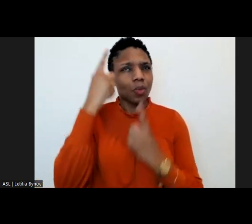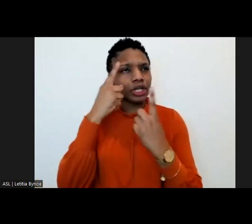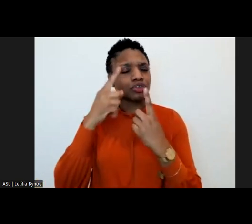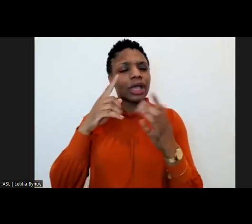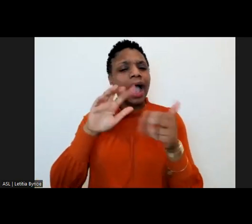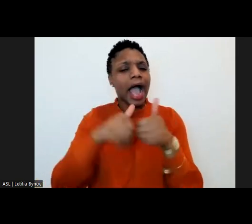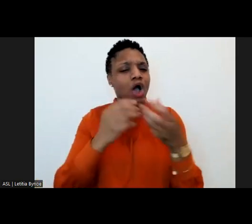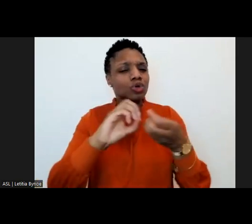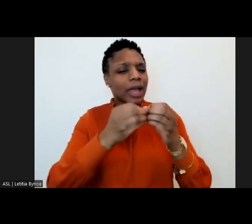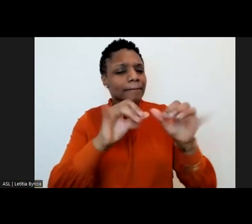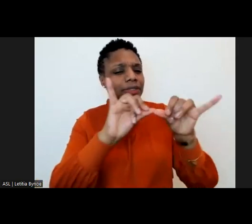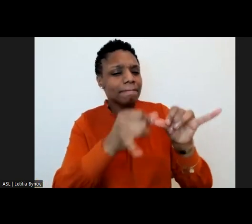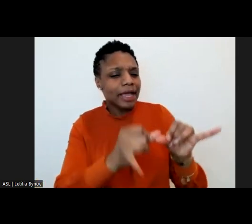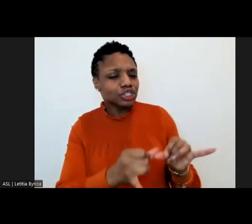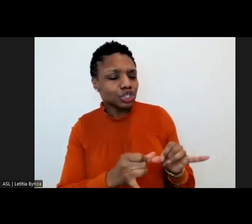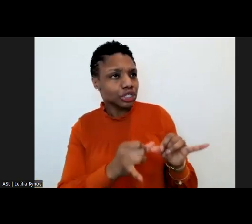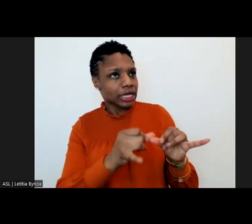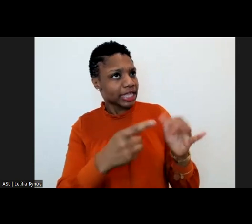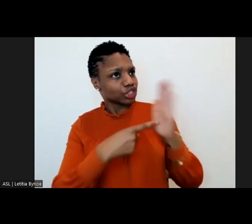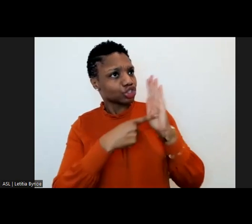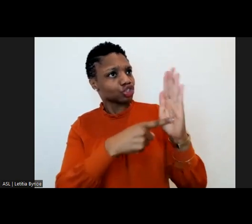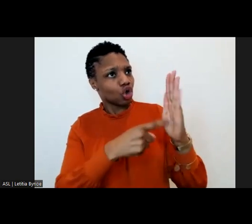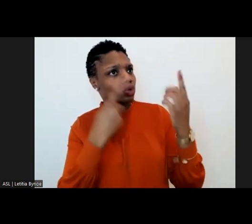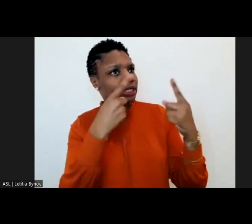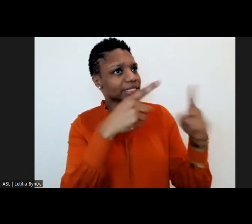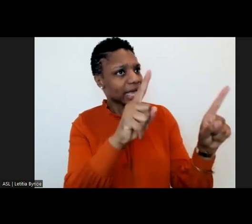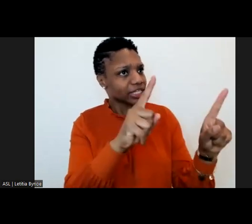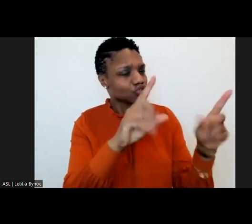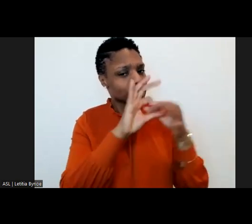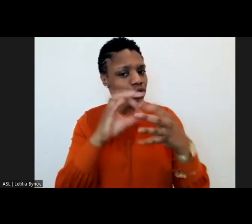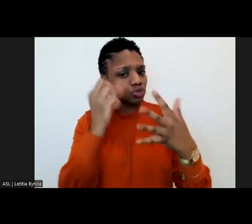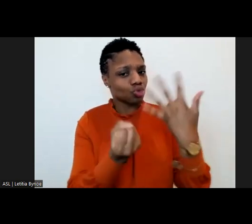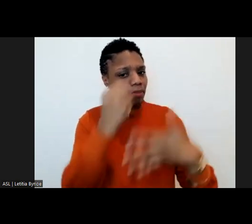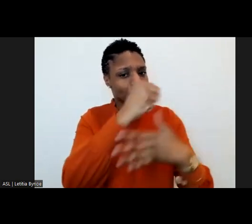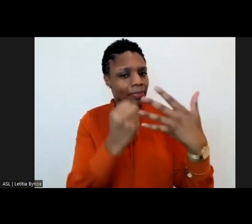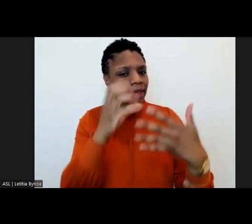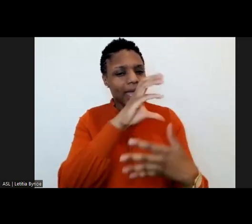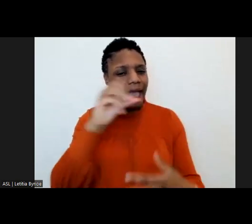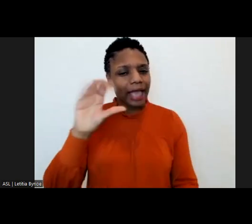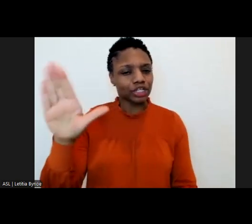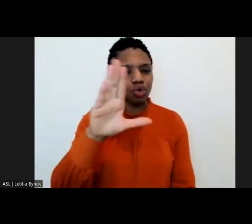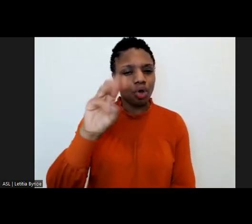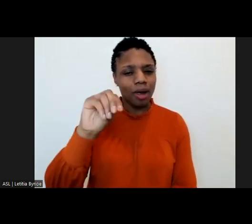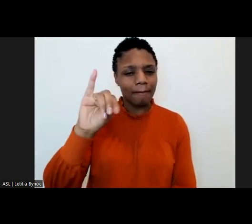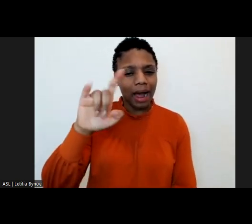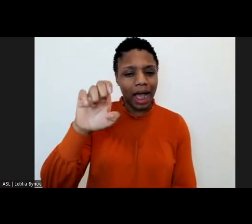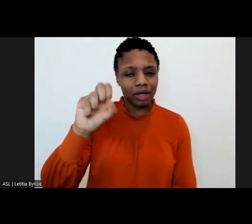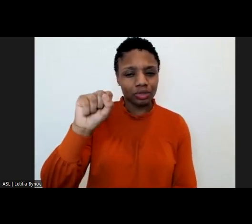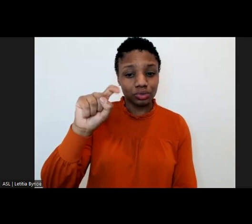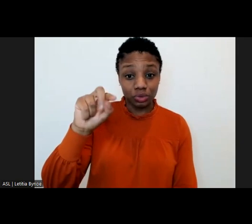accountability quería saber cuáles son las medidas que están